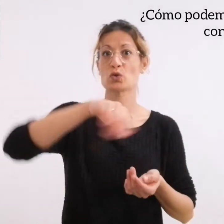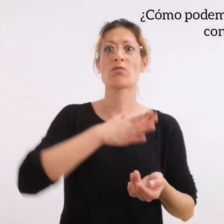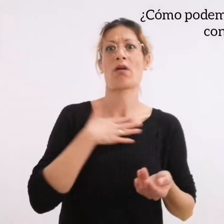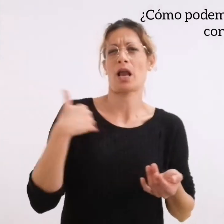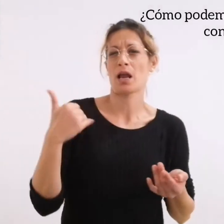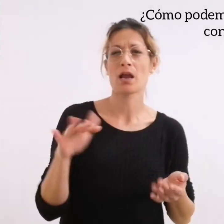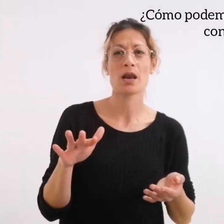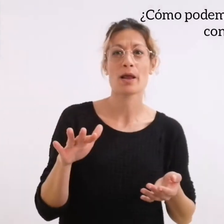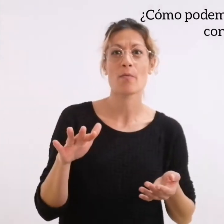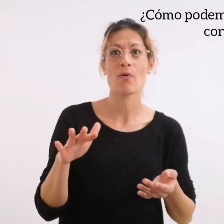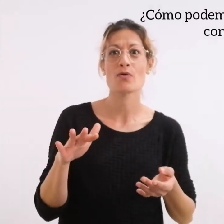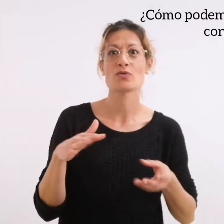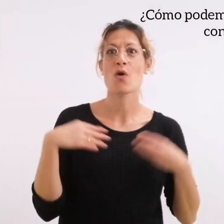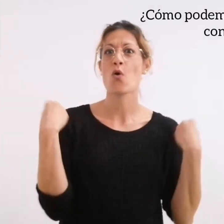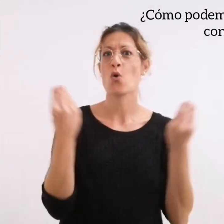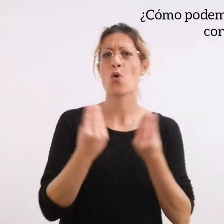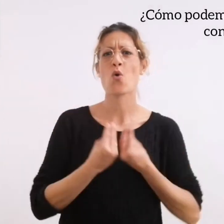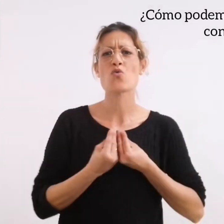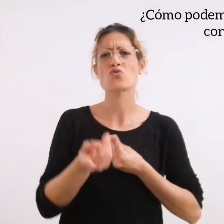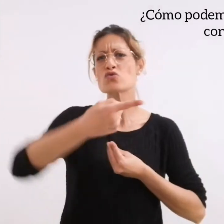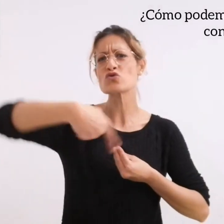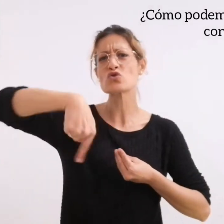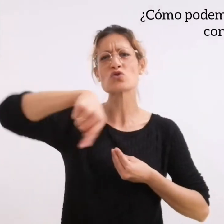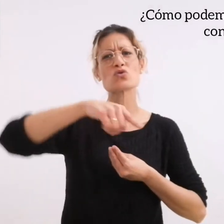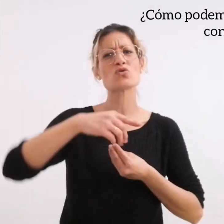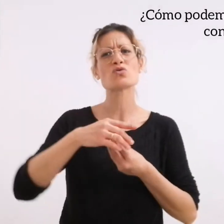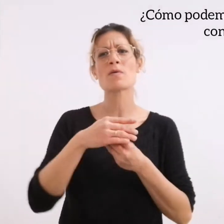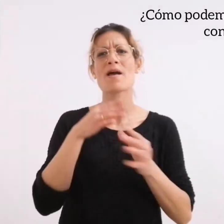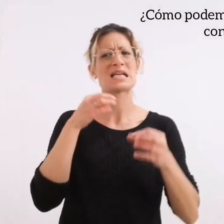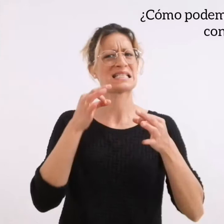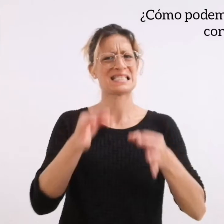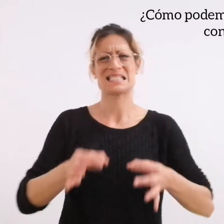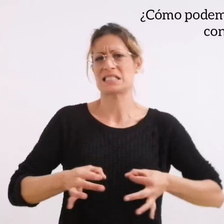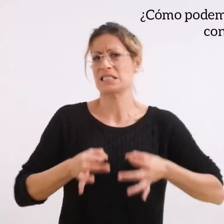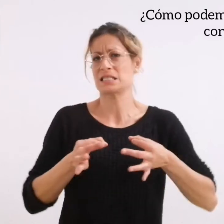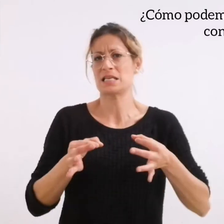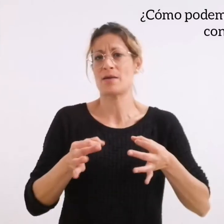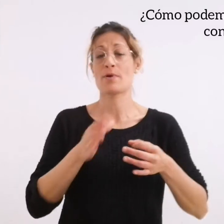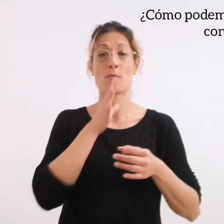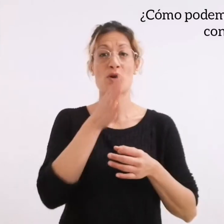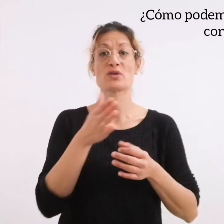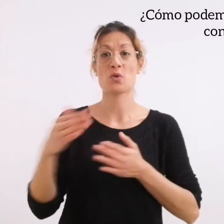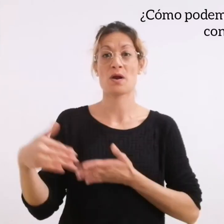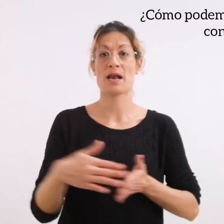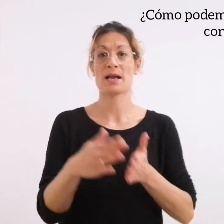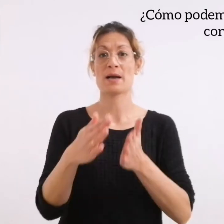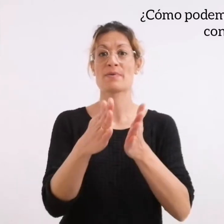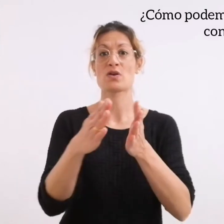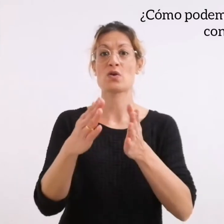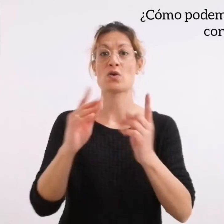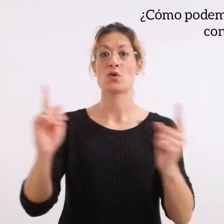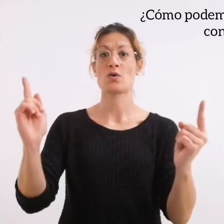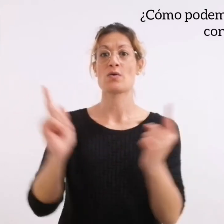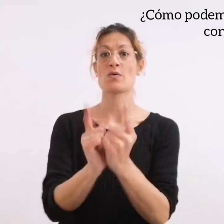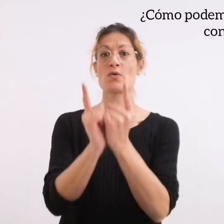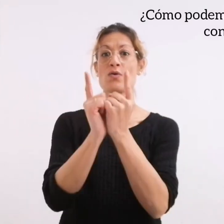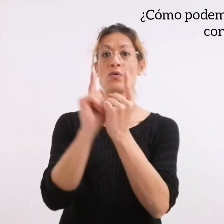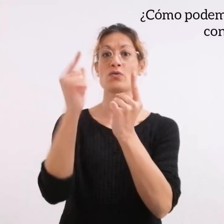estará con nosotros para siempre. Por eso, el camino para encontrarse con Dios, la manera es